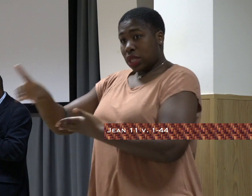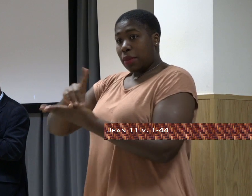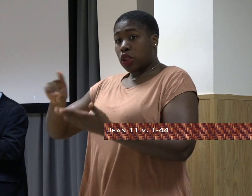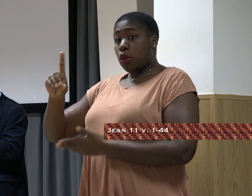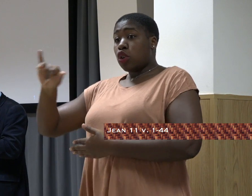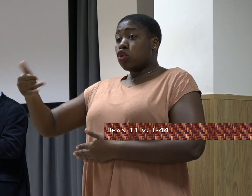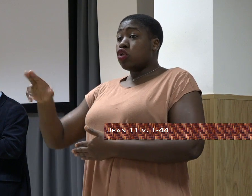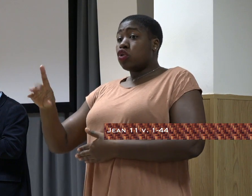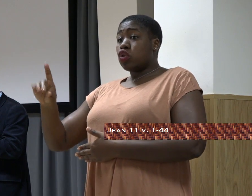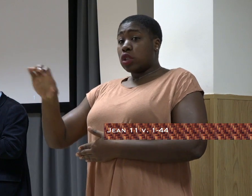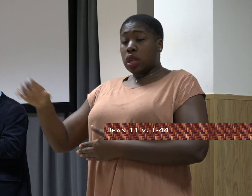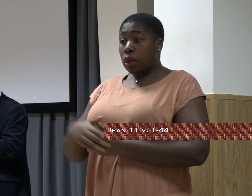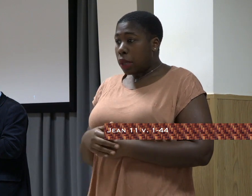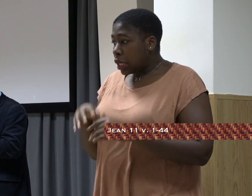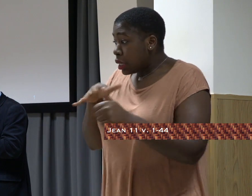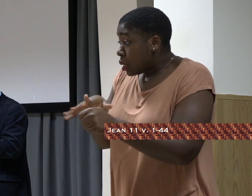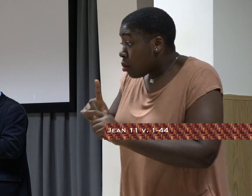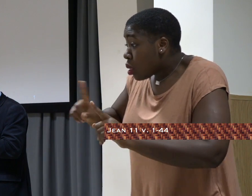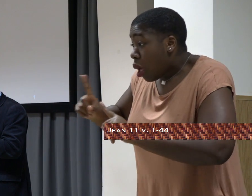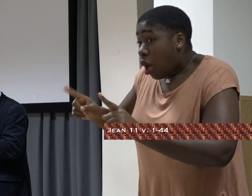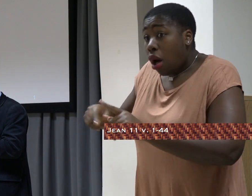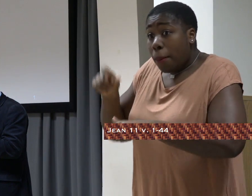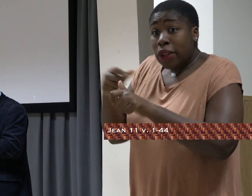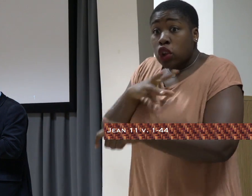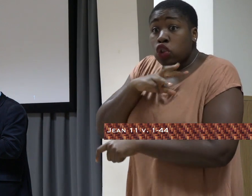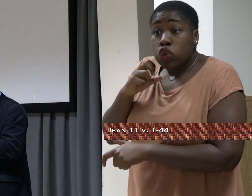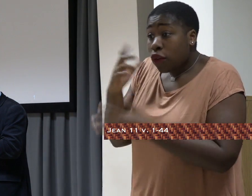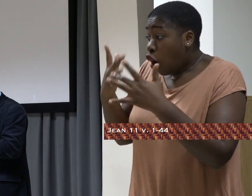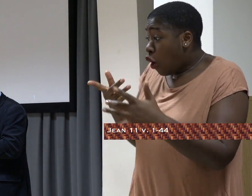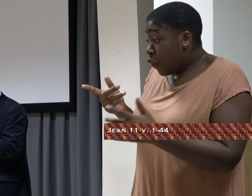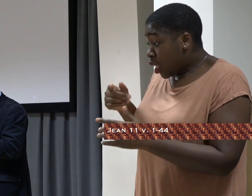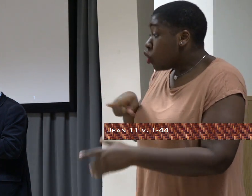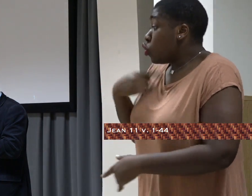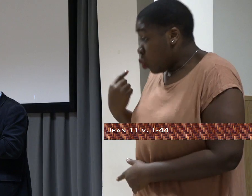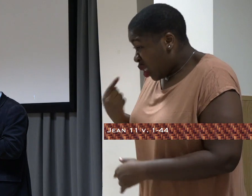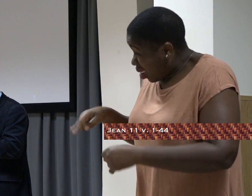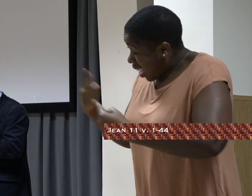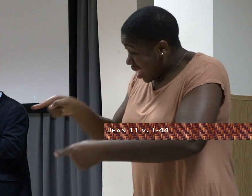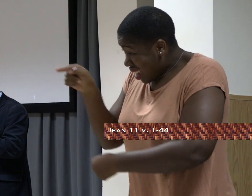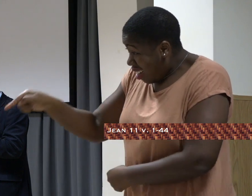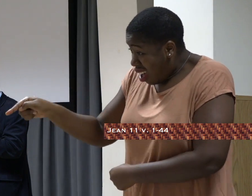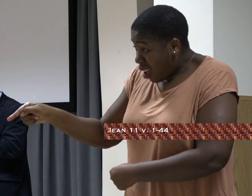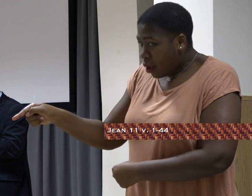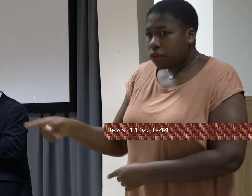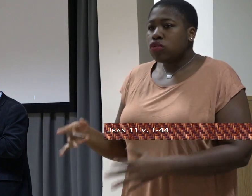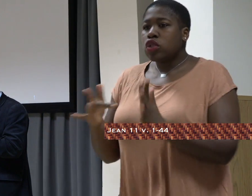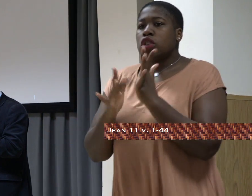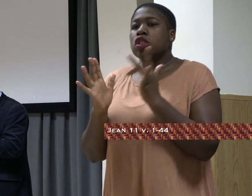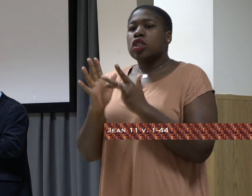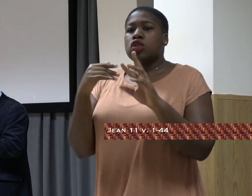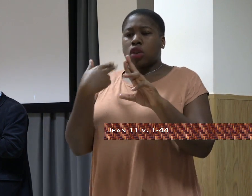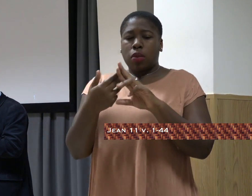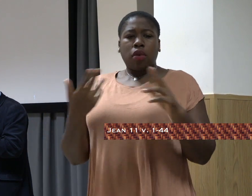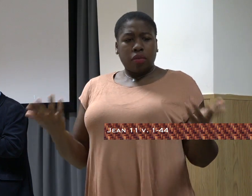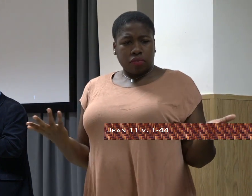Les disciples lui dirent, « Rabbi, les Juifs récemment cherchaient à te lapider et tu retournes en Judée. » Jésus répondit, « N'y a-t-il